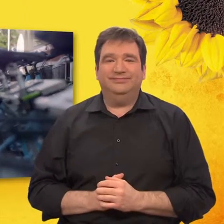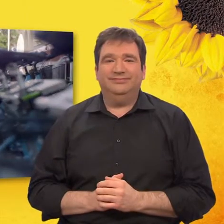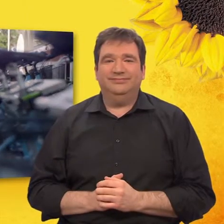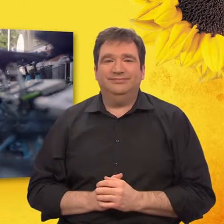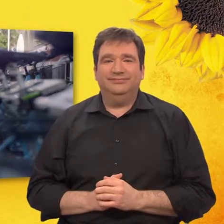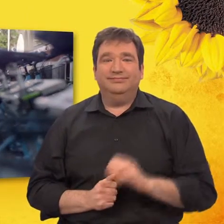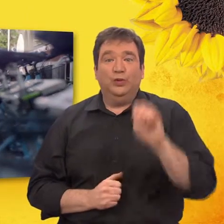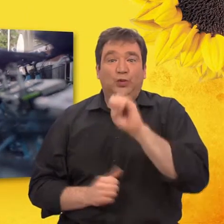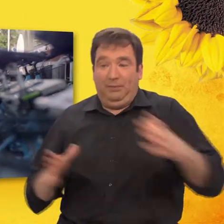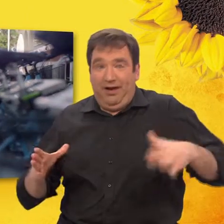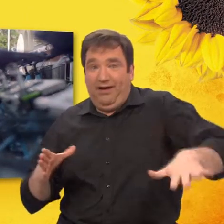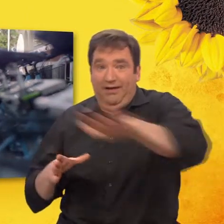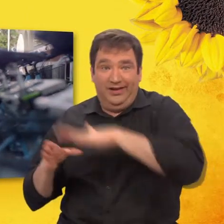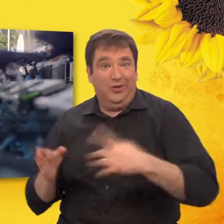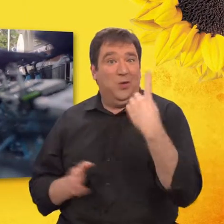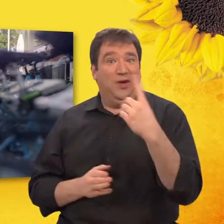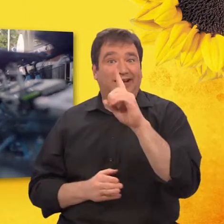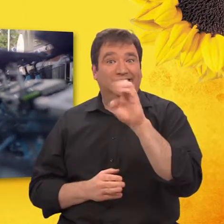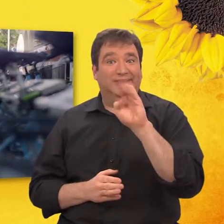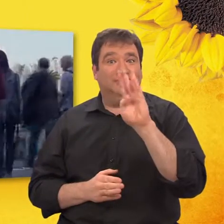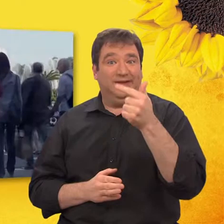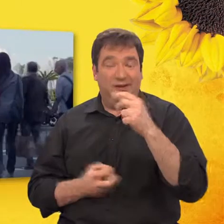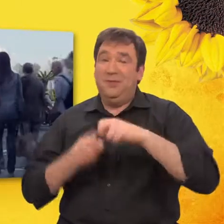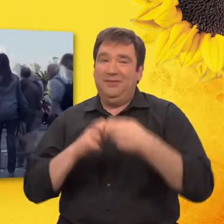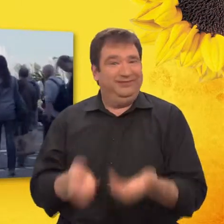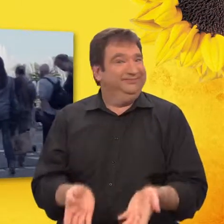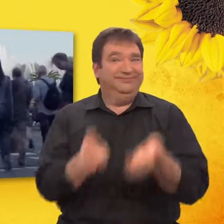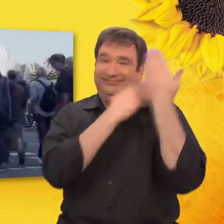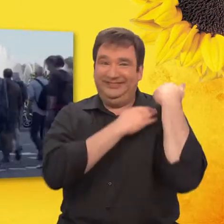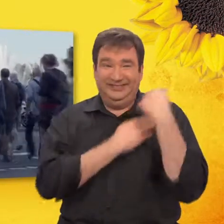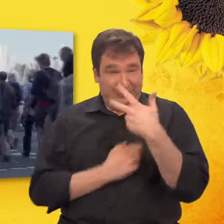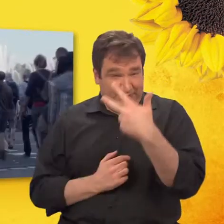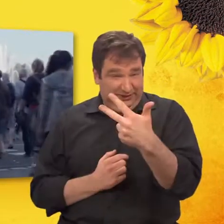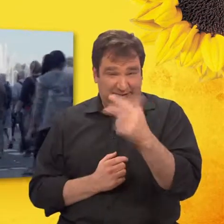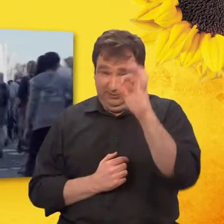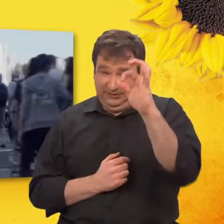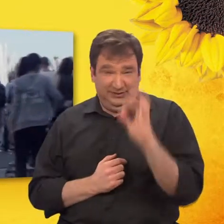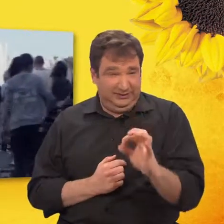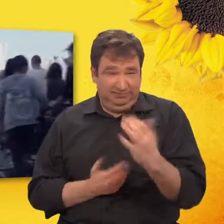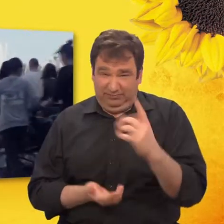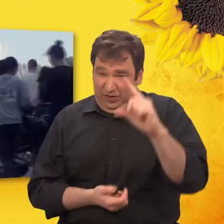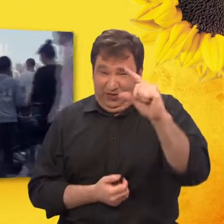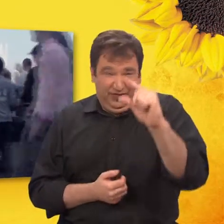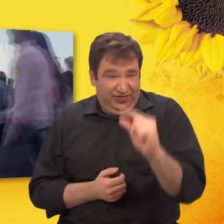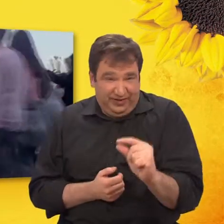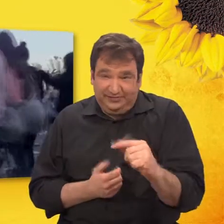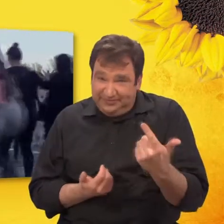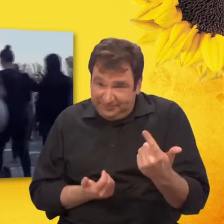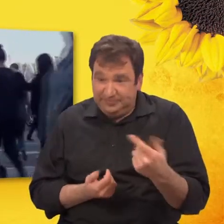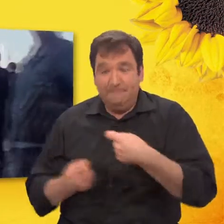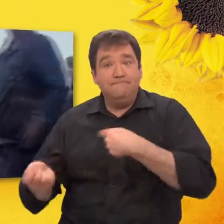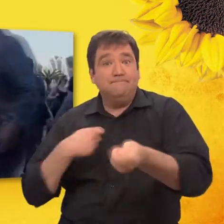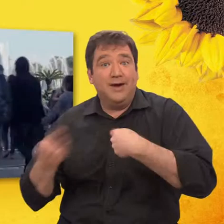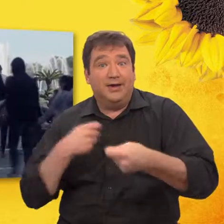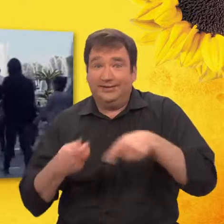If Europe shared the same debt, this crisis would now be a thing of the past. The Union sovereign debt is only 3%. A